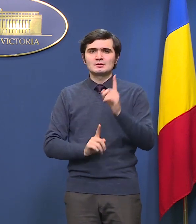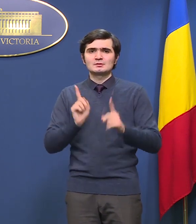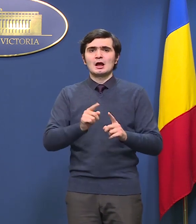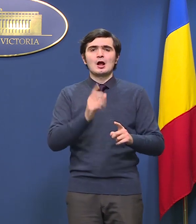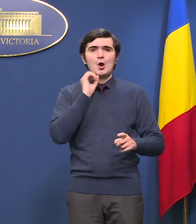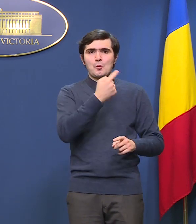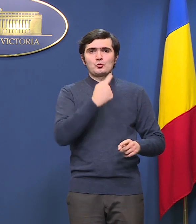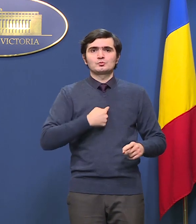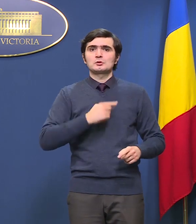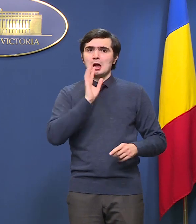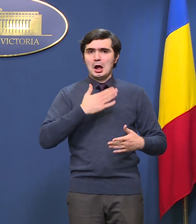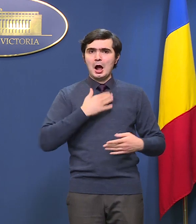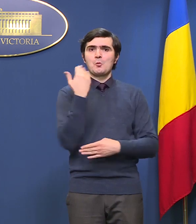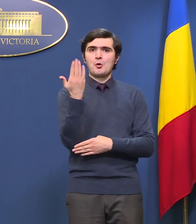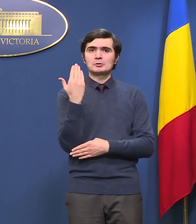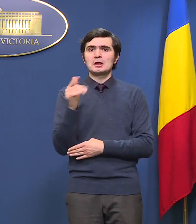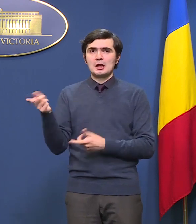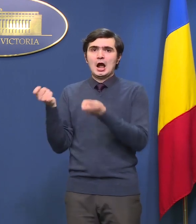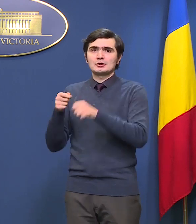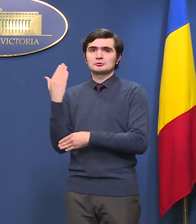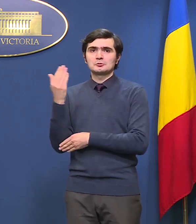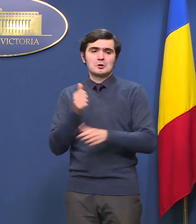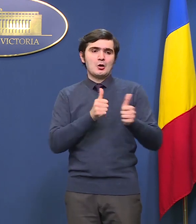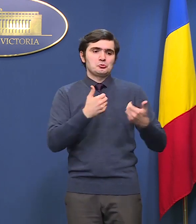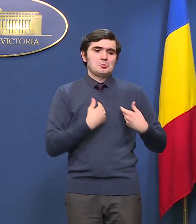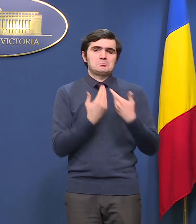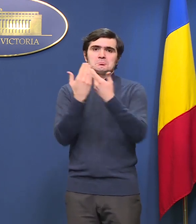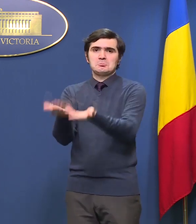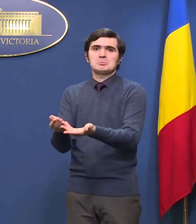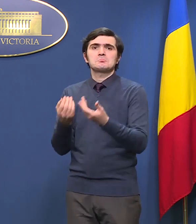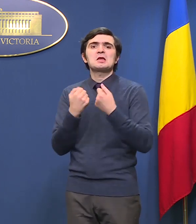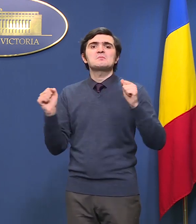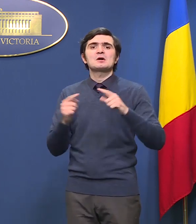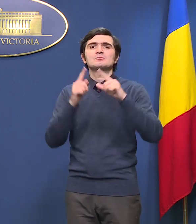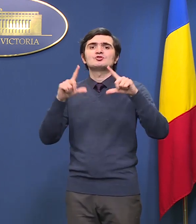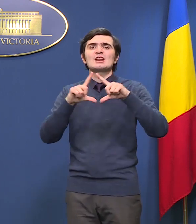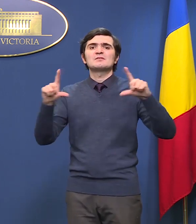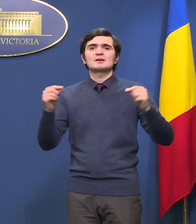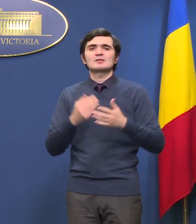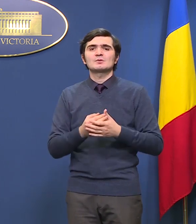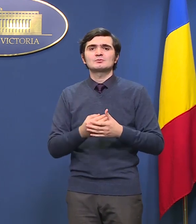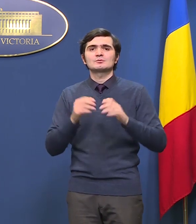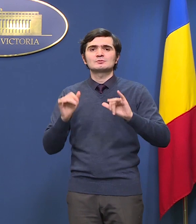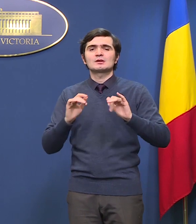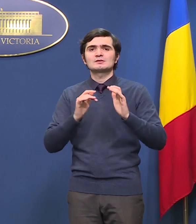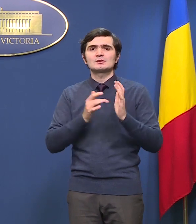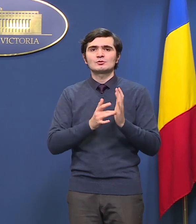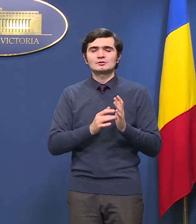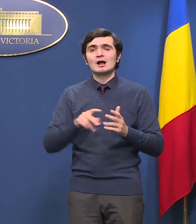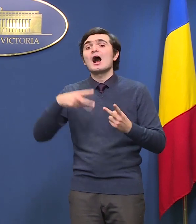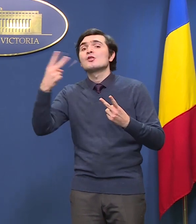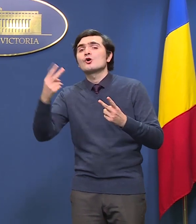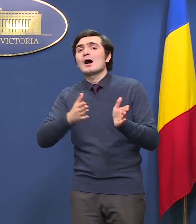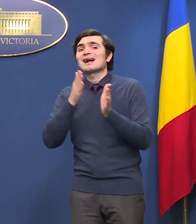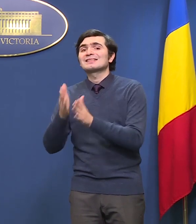hotel, i-a fost închis hotelul și automat se eliberează certificatul pentru situații de urgență. Și pentru cea de-a doua categorie indirect afectată? Cea de-a